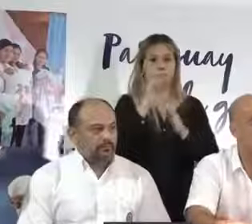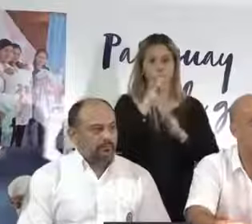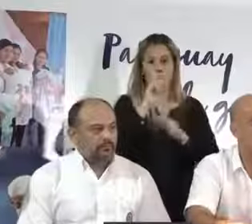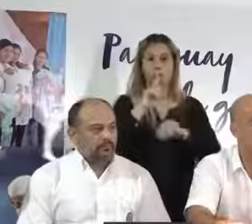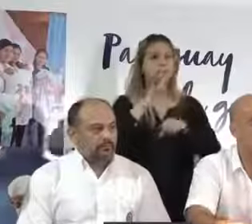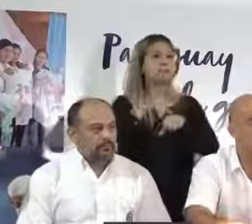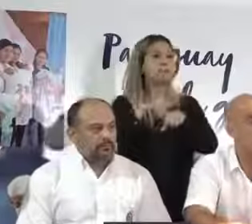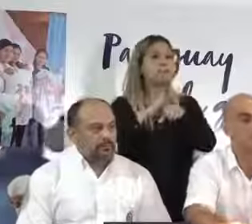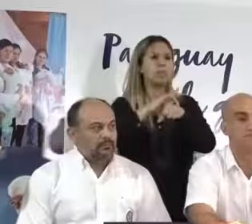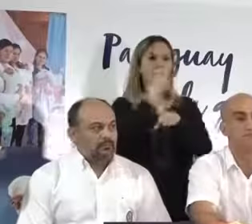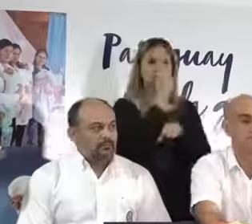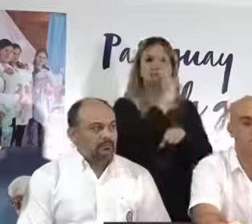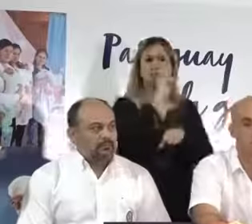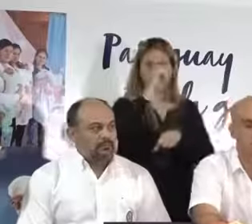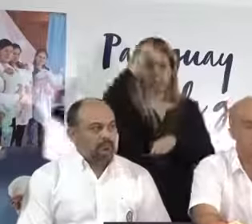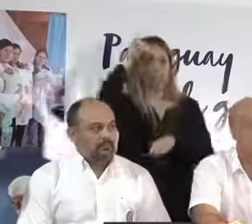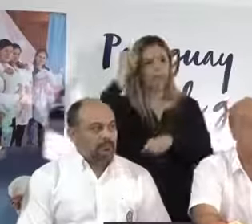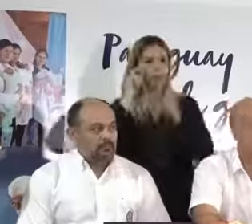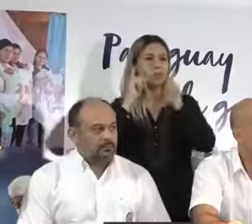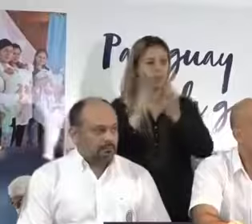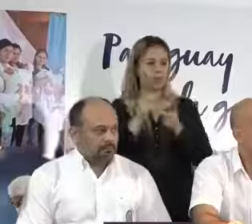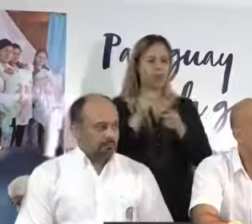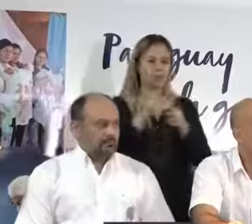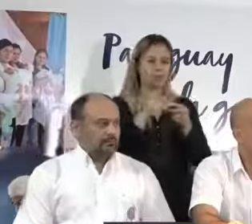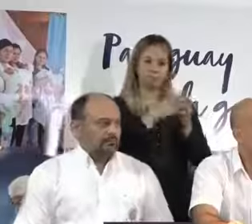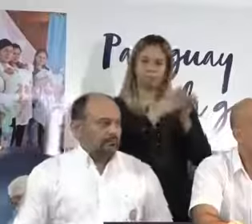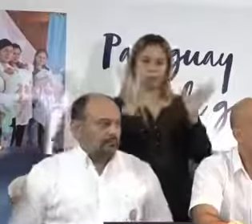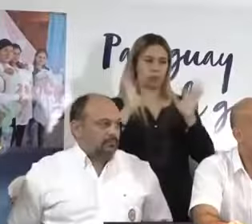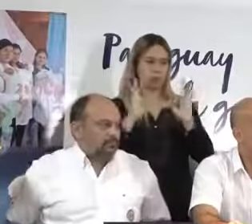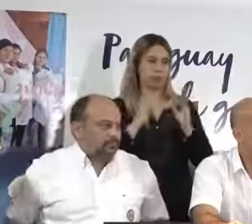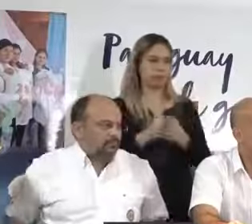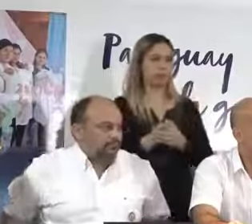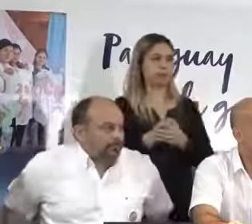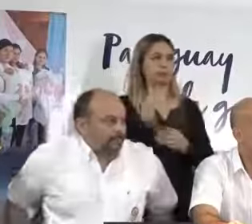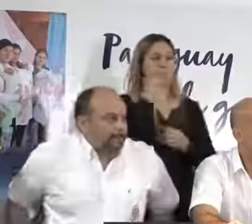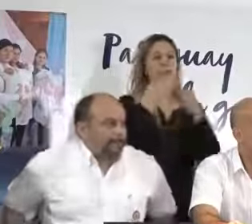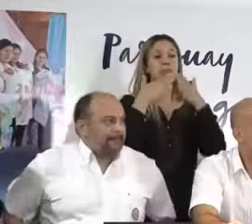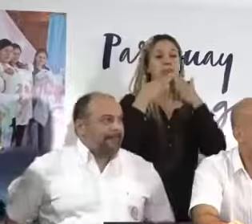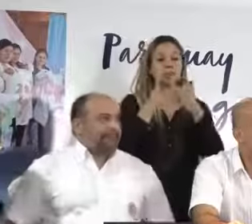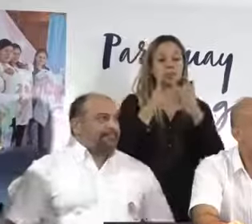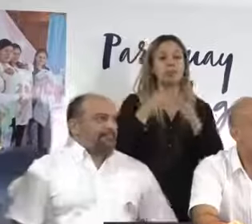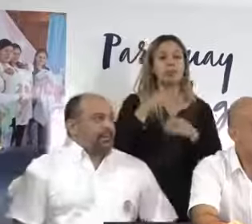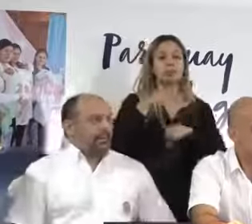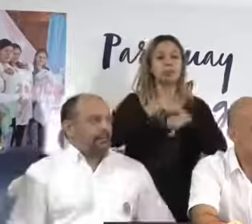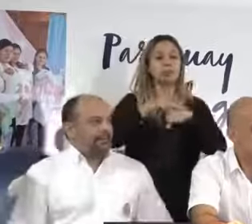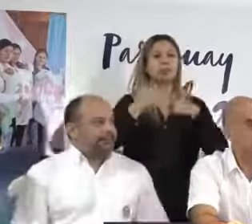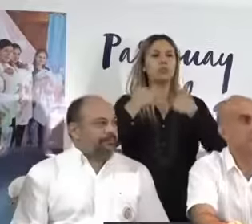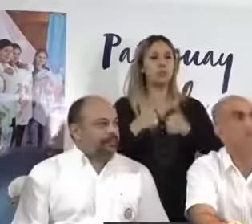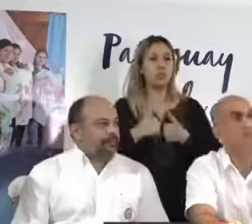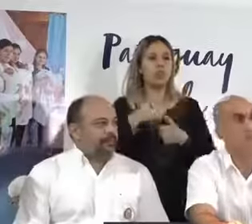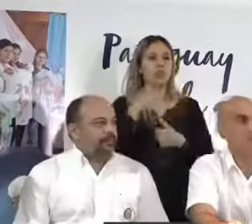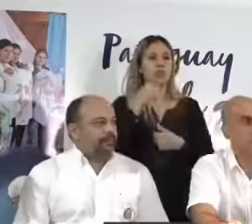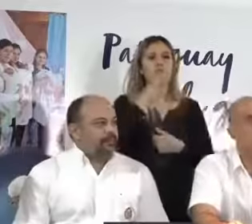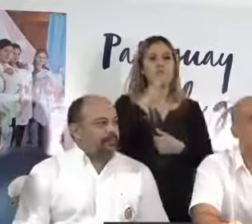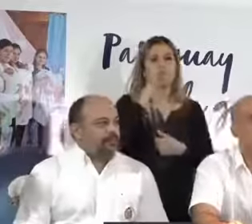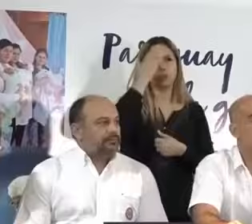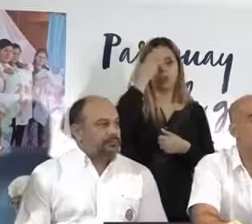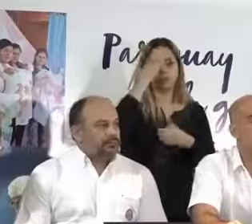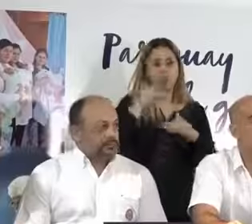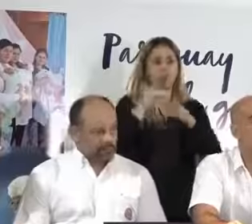todos los profesionales de blanco. Ministro, ¿hay alguna otra persona al que el Ministerio de Salud le esté dando seguimiento por un caso, por algún caso sospechoso?